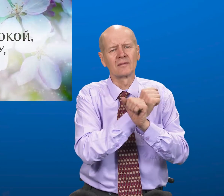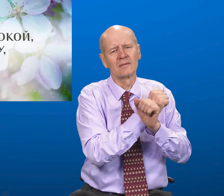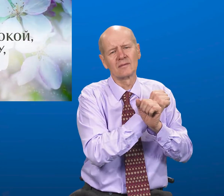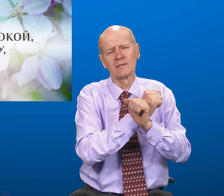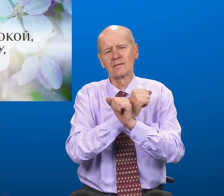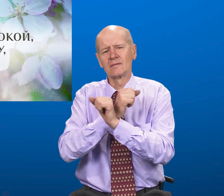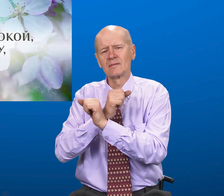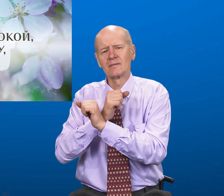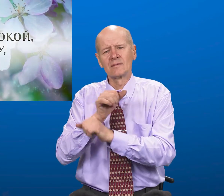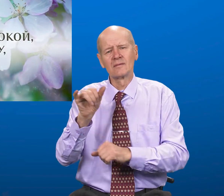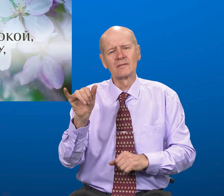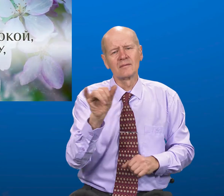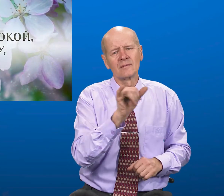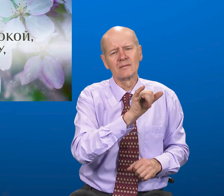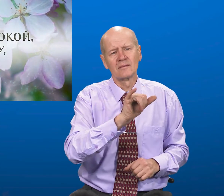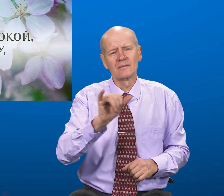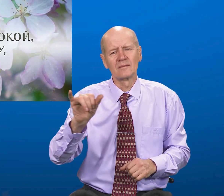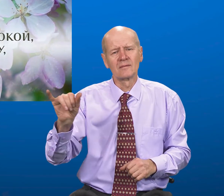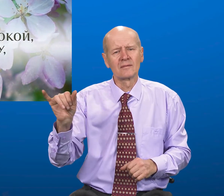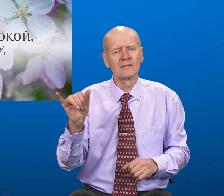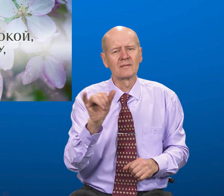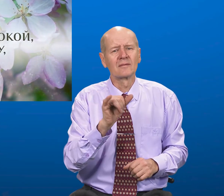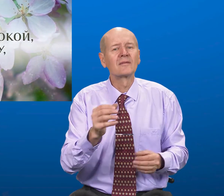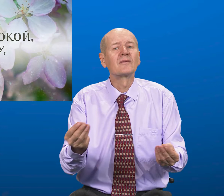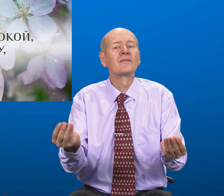И в святой покой в